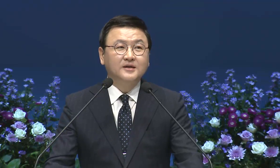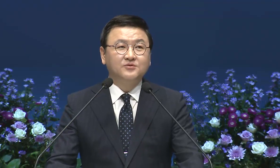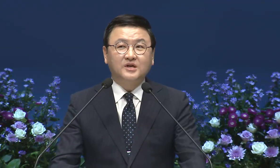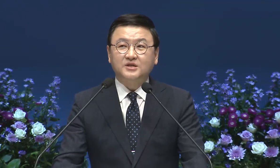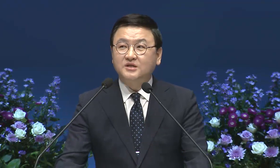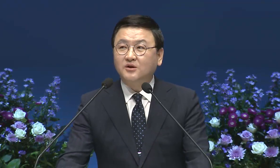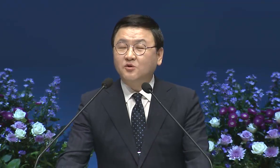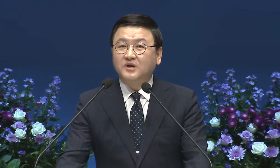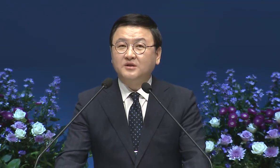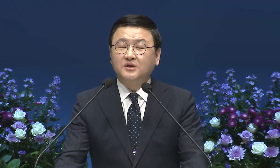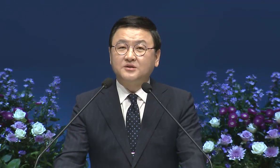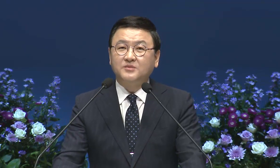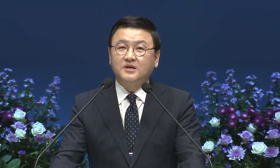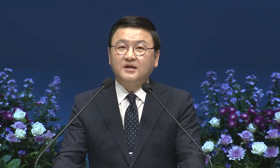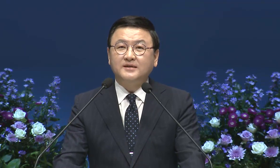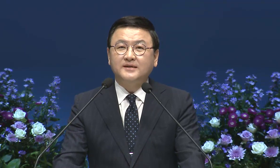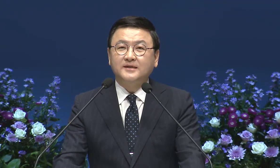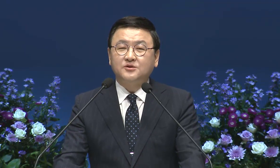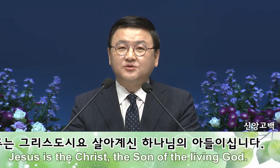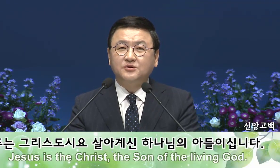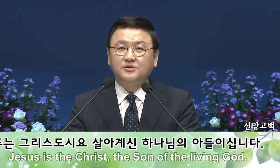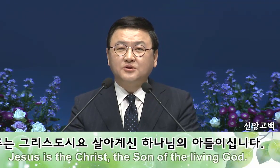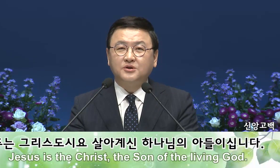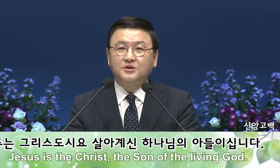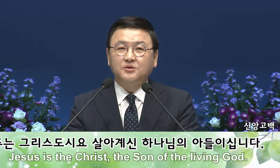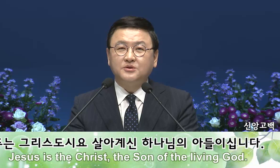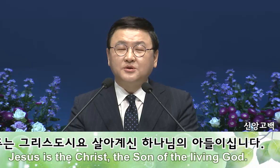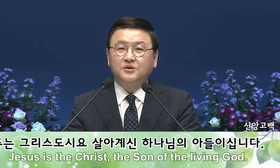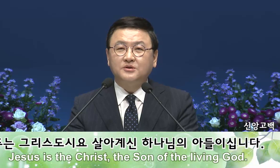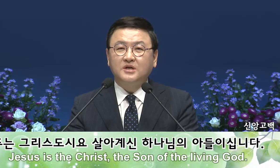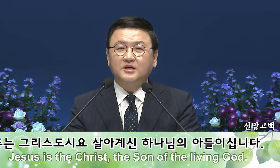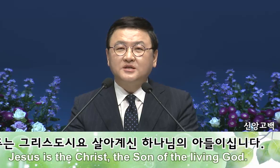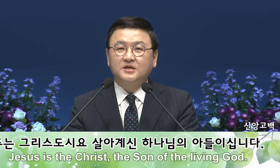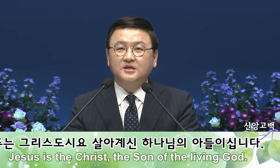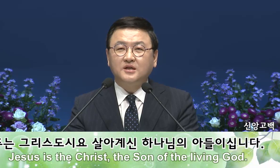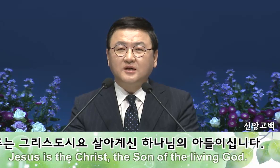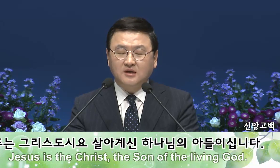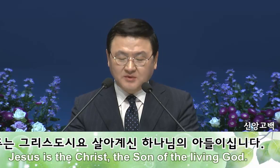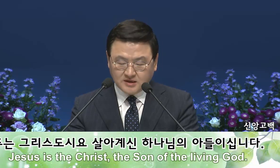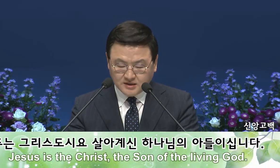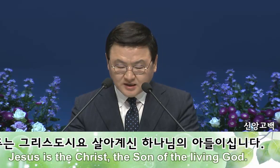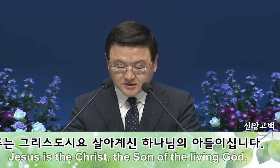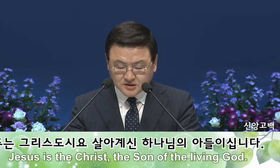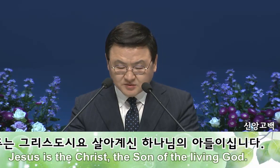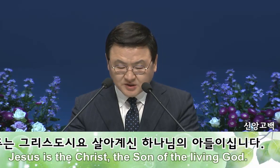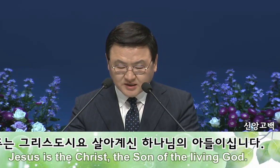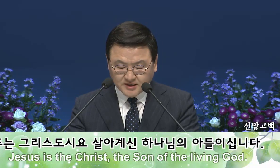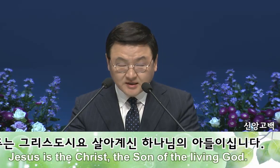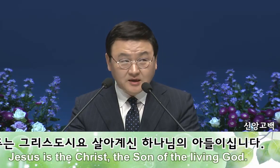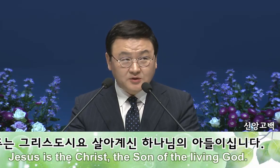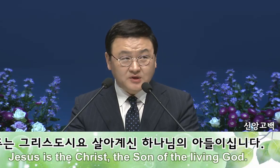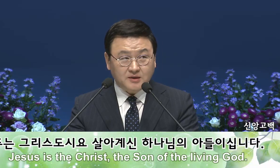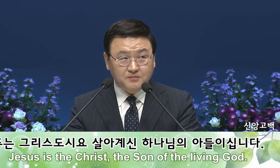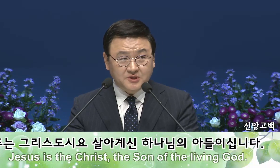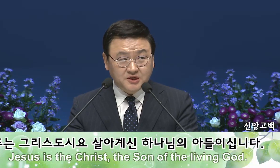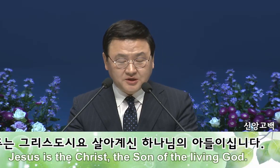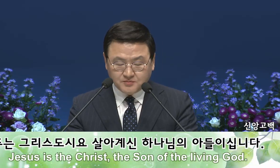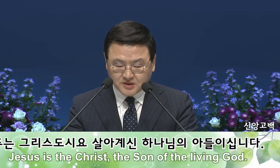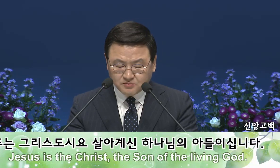우리 같이 신앙 고백 드리겠습니다. 주는 그리스도시요 살아계신 하나님의 아들이십니다. 우리 같이 옆에 있는